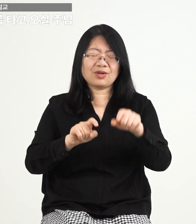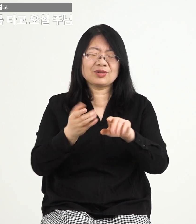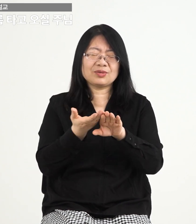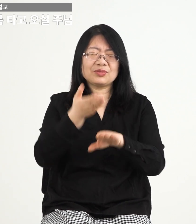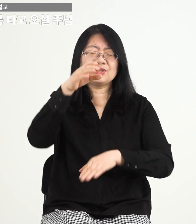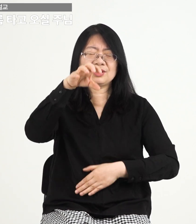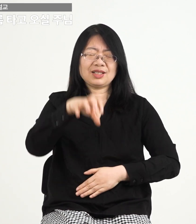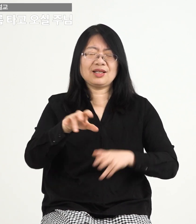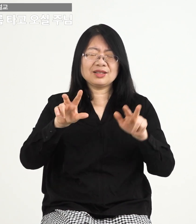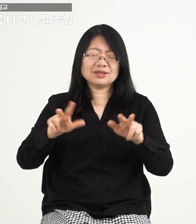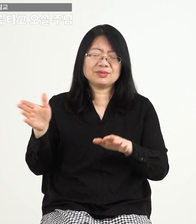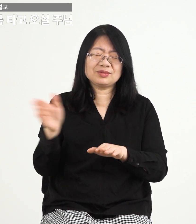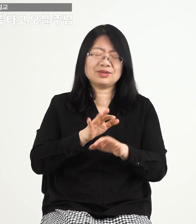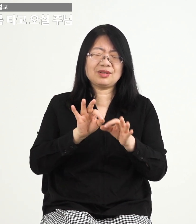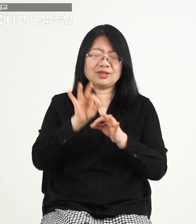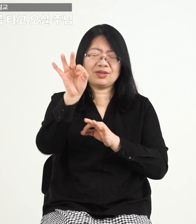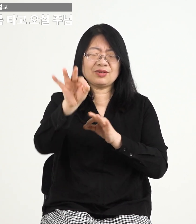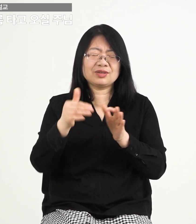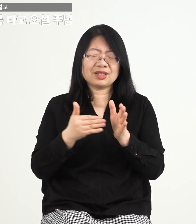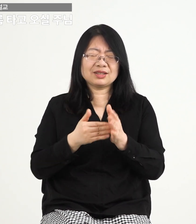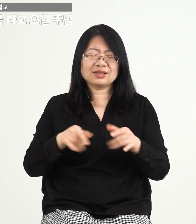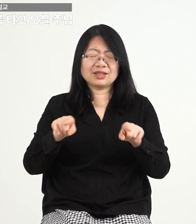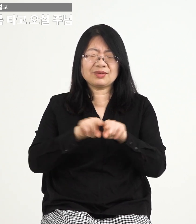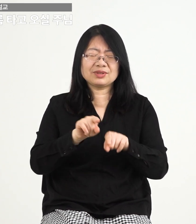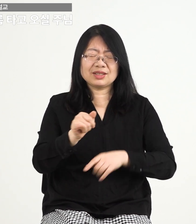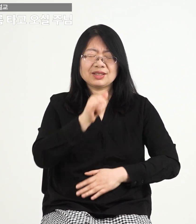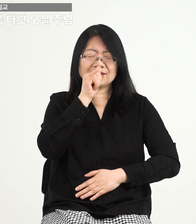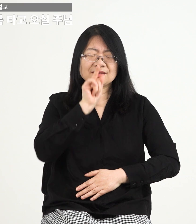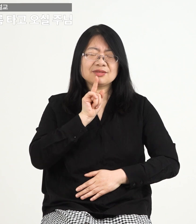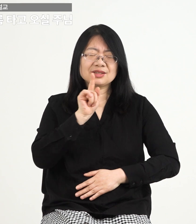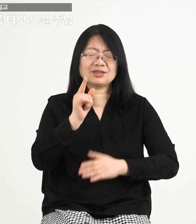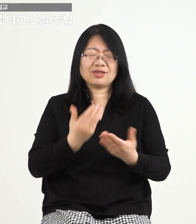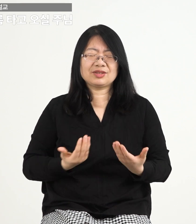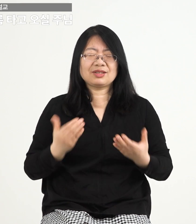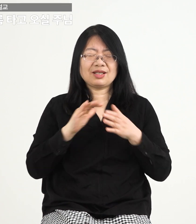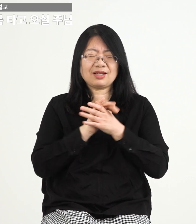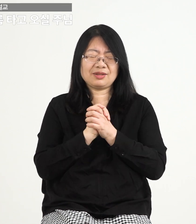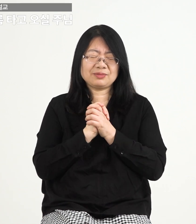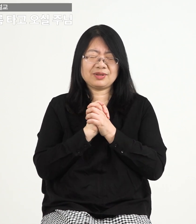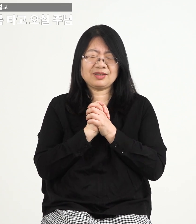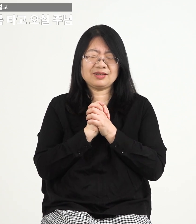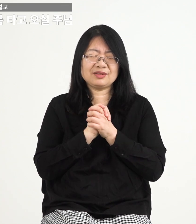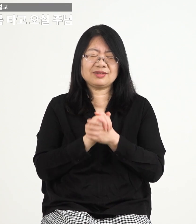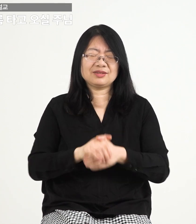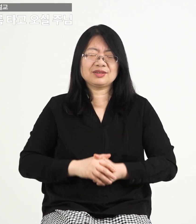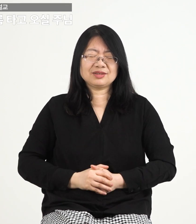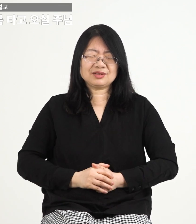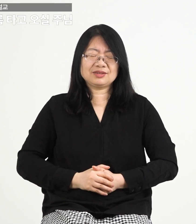이제로부터 영원토록 함께 있을지어다. 아멘.